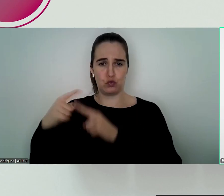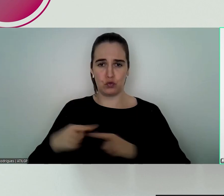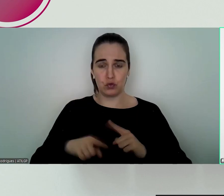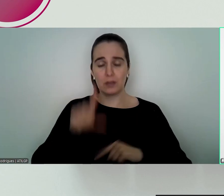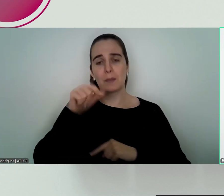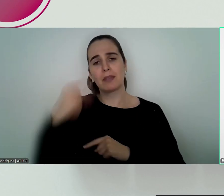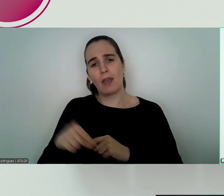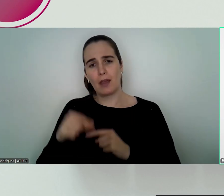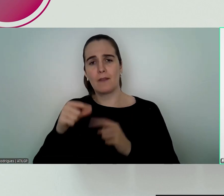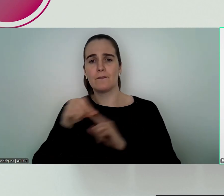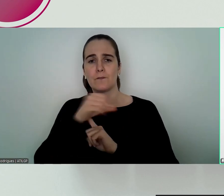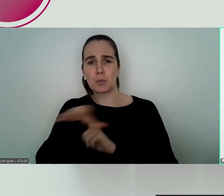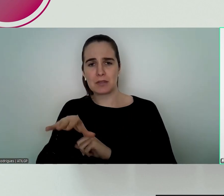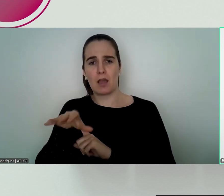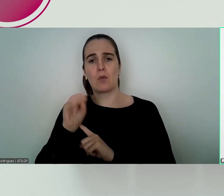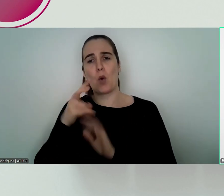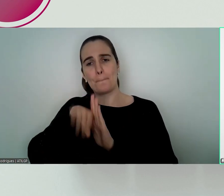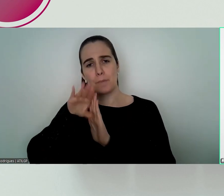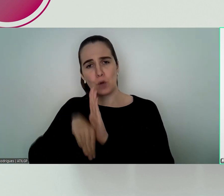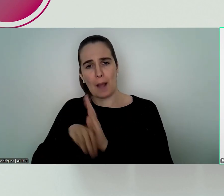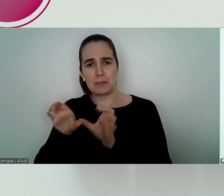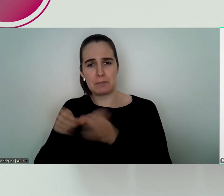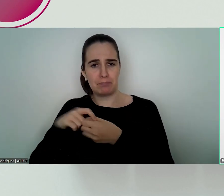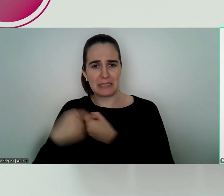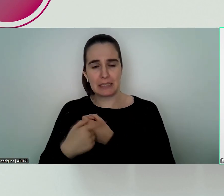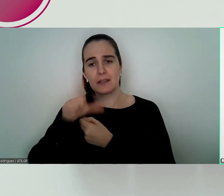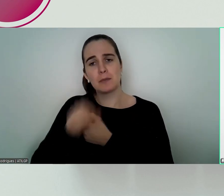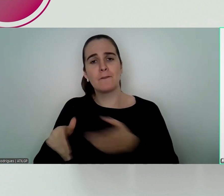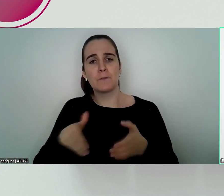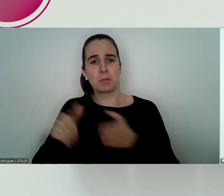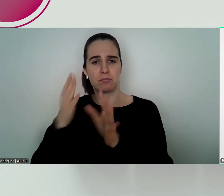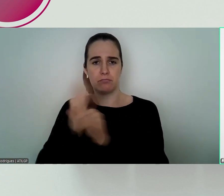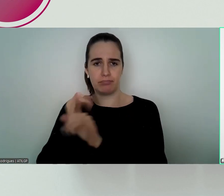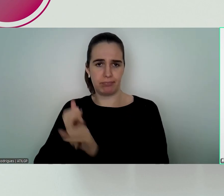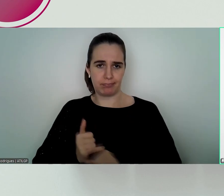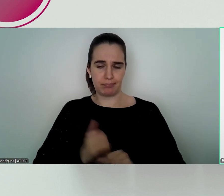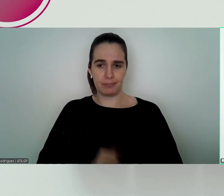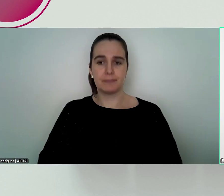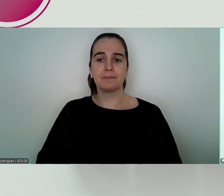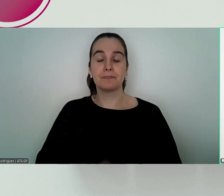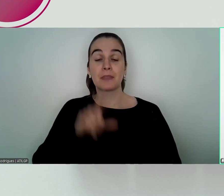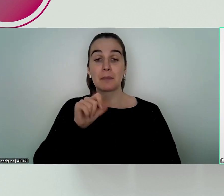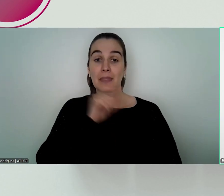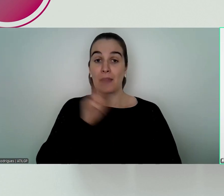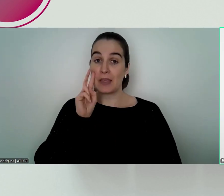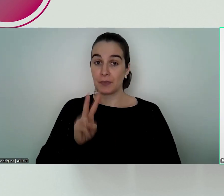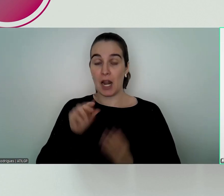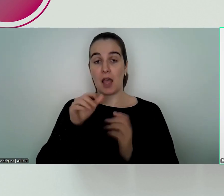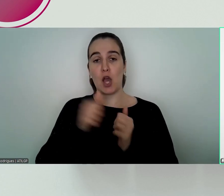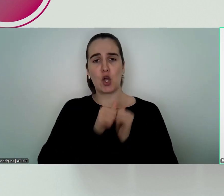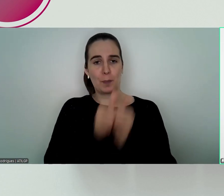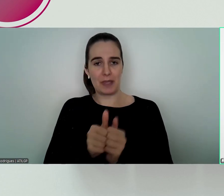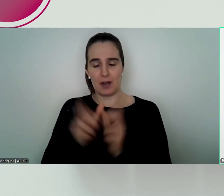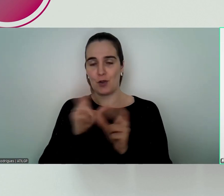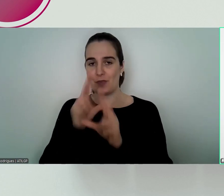vasto catálogo de cursos, bem como programas em parceria e percursos formativos. Pode ainda consultar e acompanhar todas as